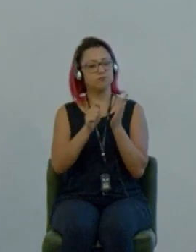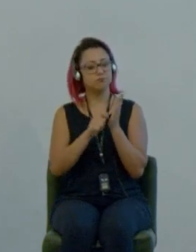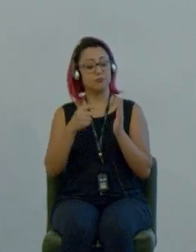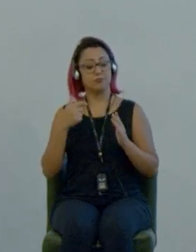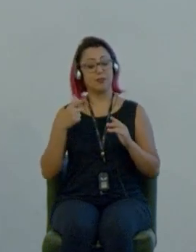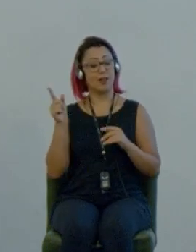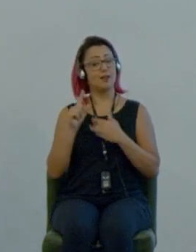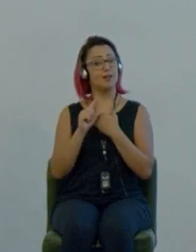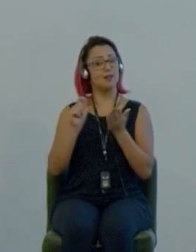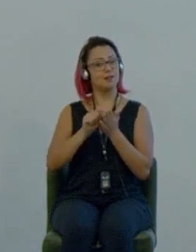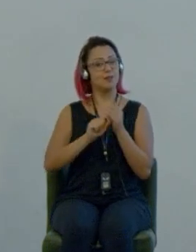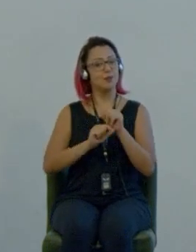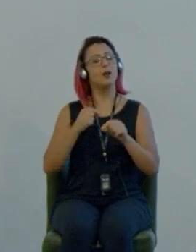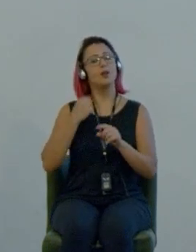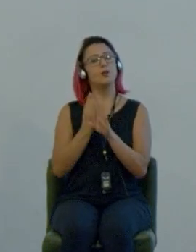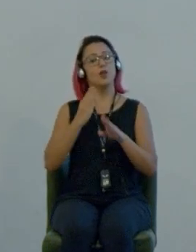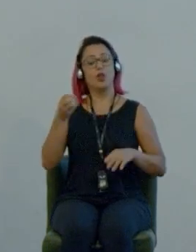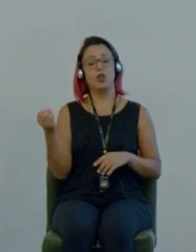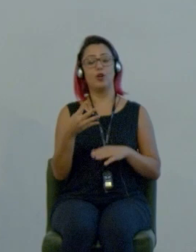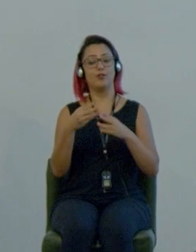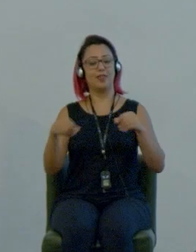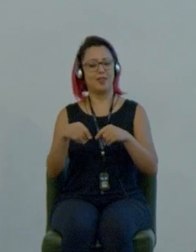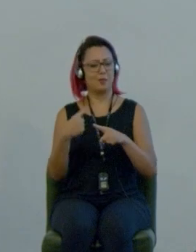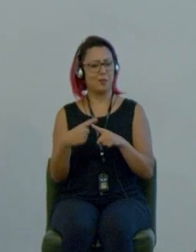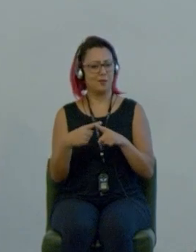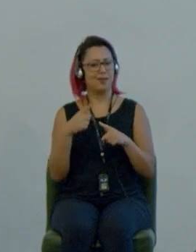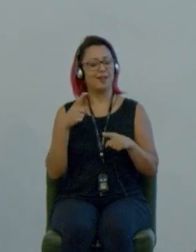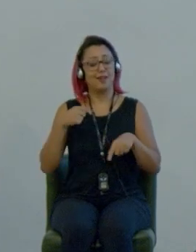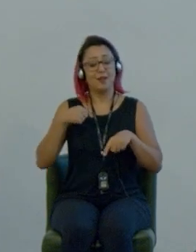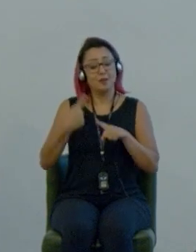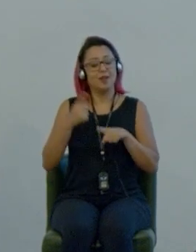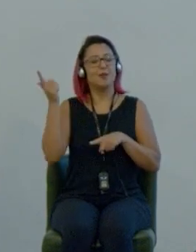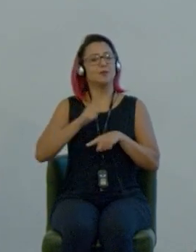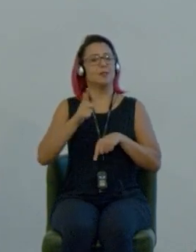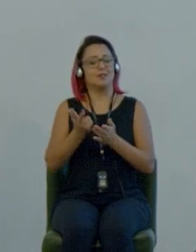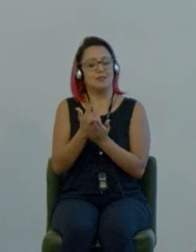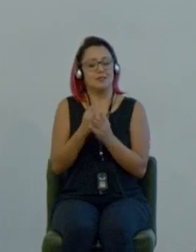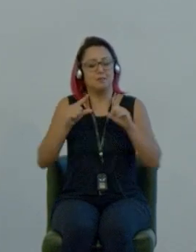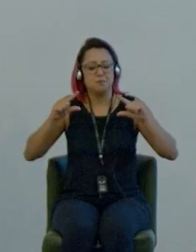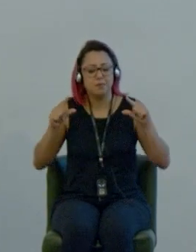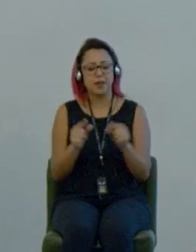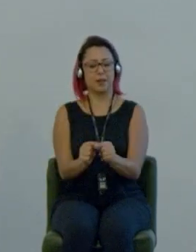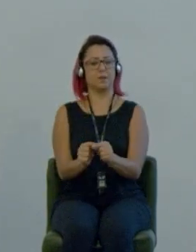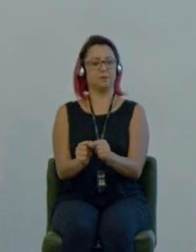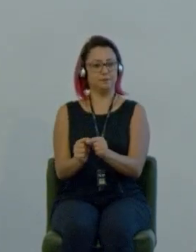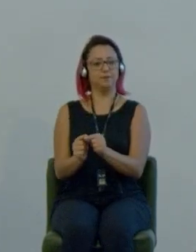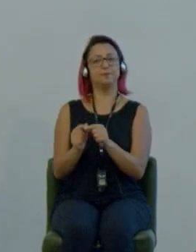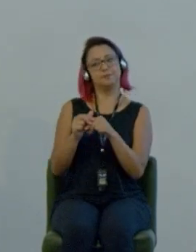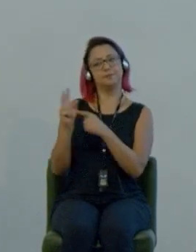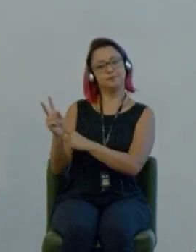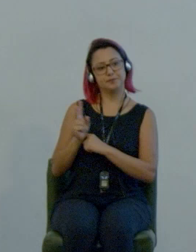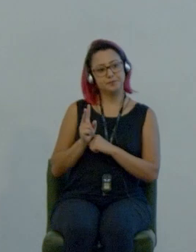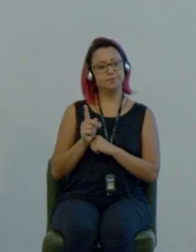nouvelle terre ». Alors la référence aux grandes découvertes est évidente. Hein. Donc qu'est-ce qu'il fait? Il